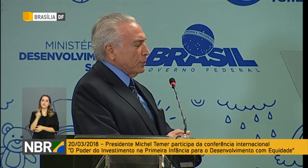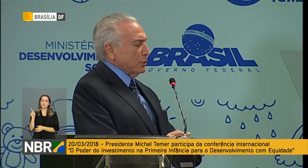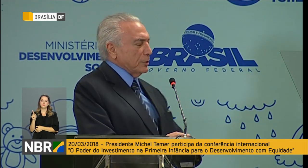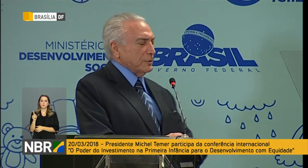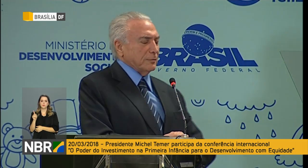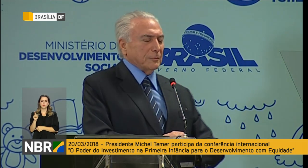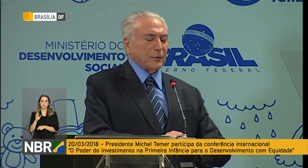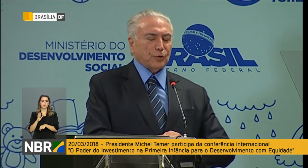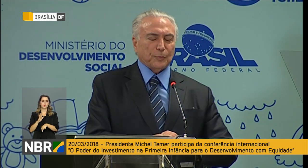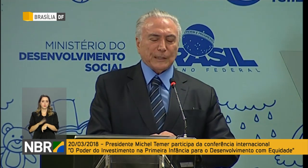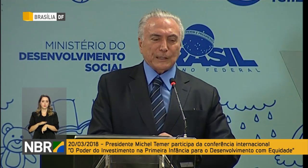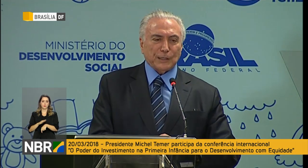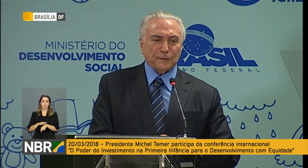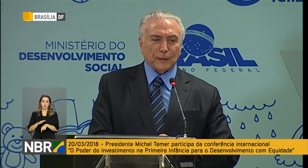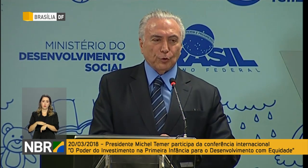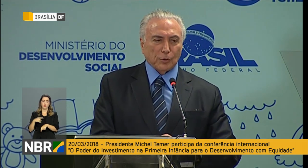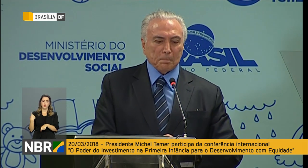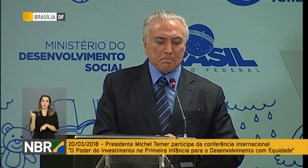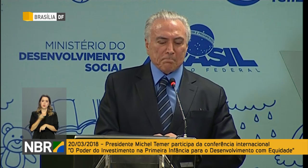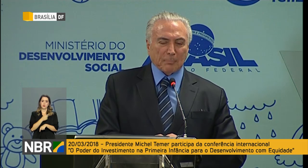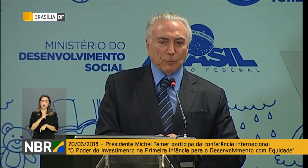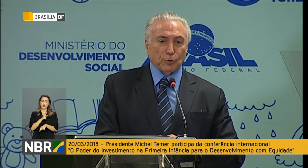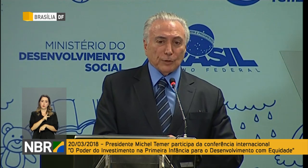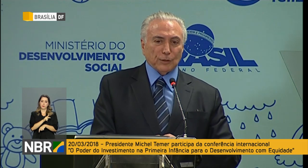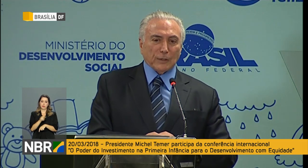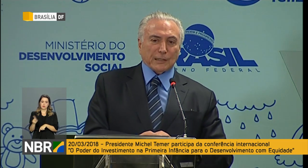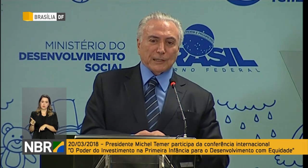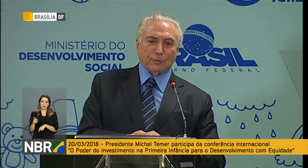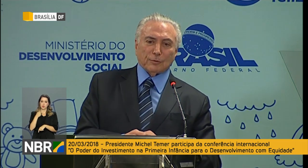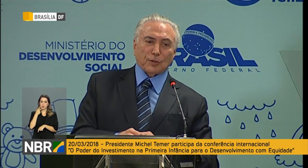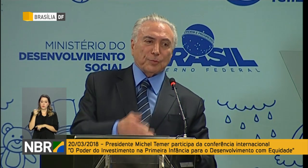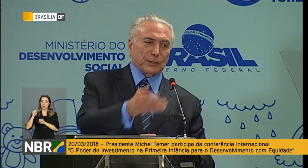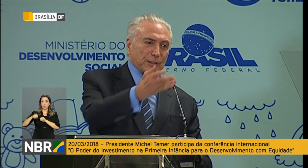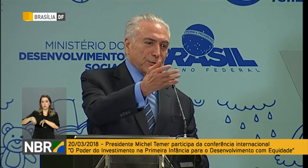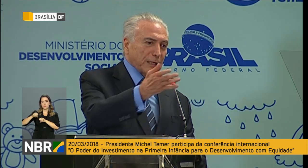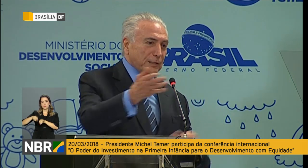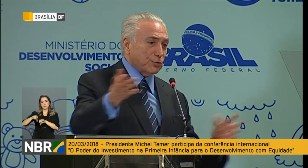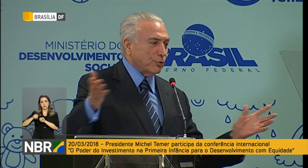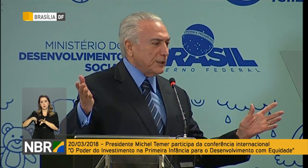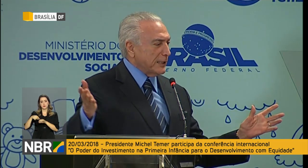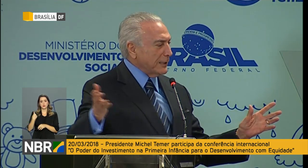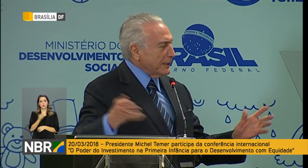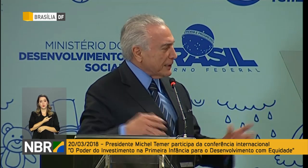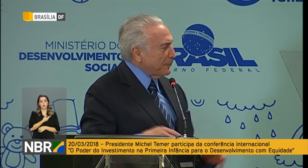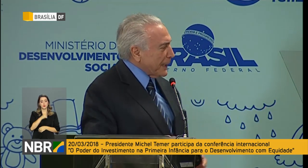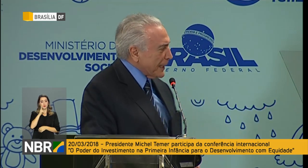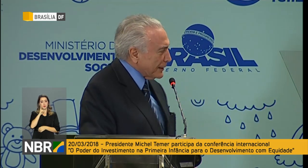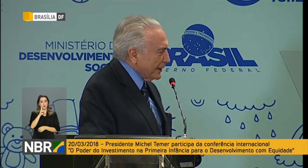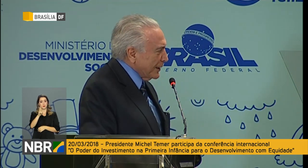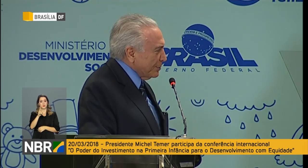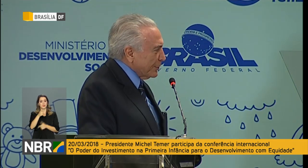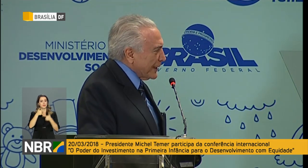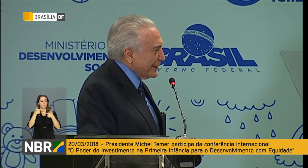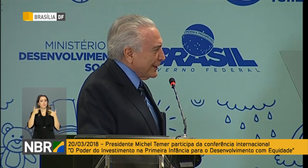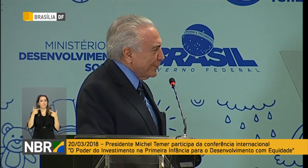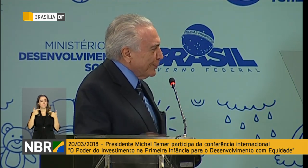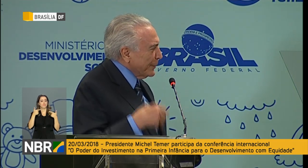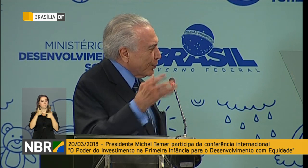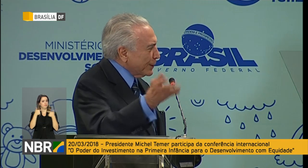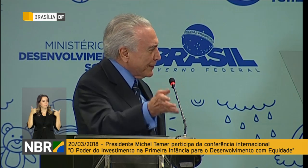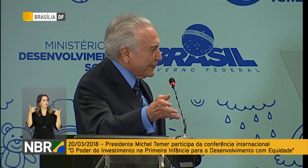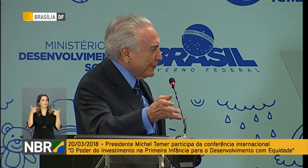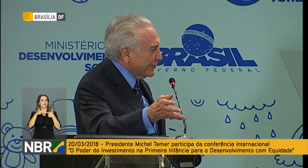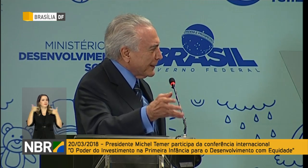quando o nosso presidente falou muito da educação. O nosso ministro da Educação sorria sem parar, porque aqui